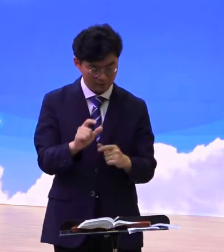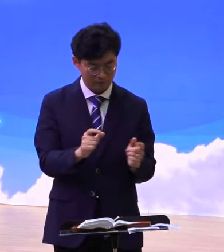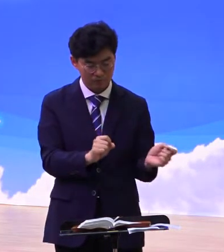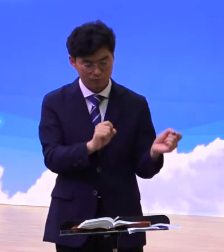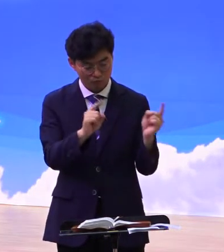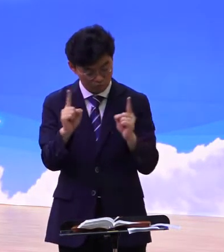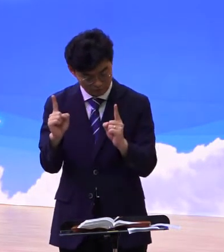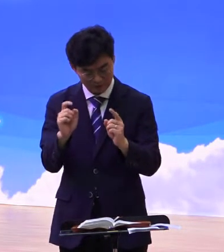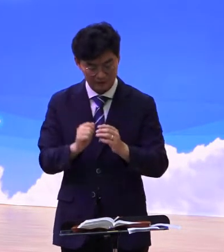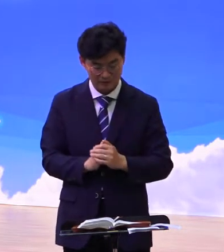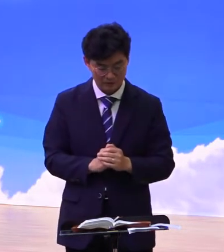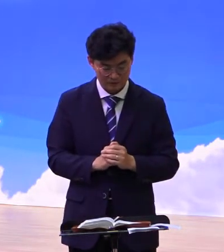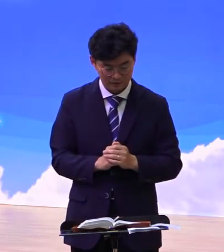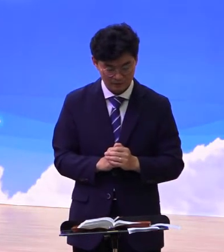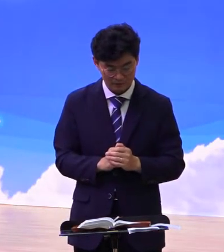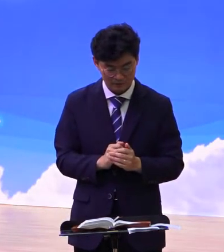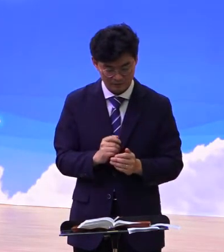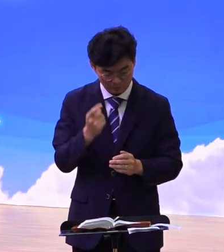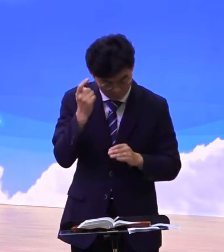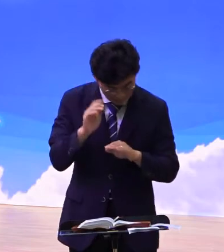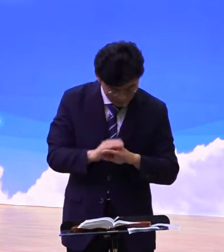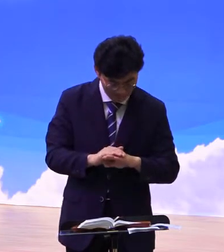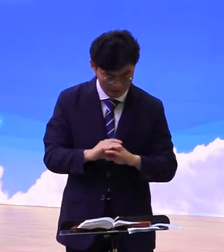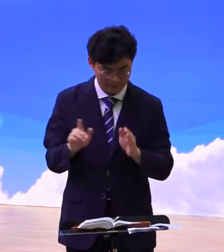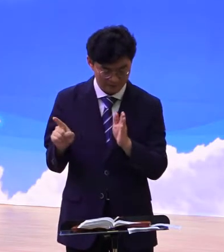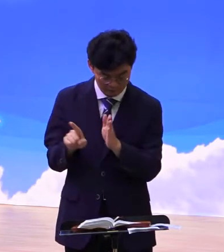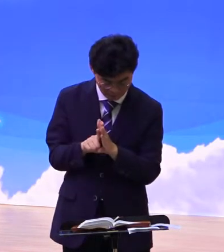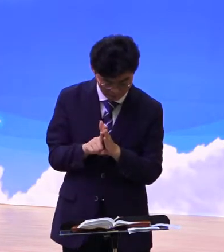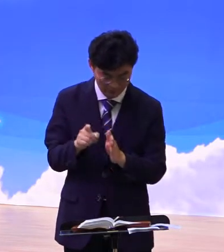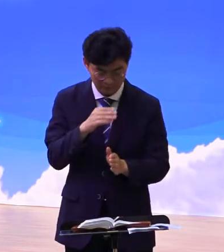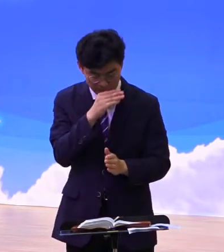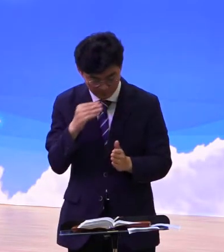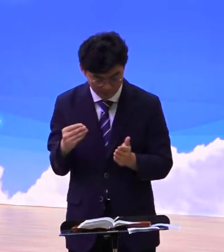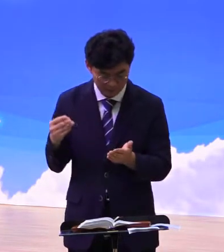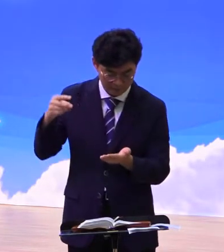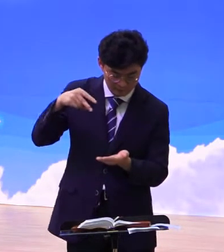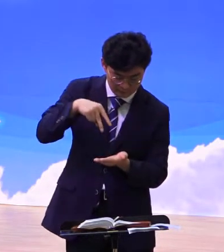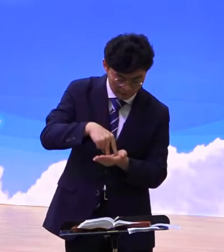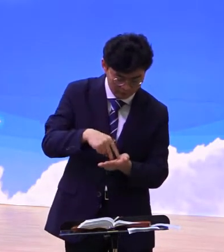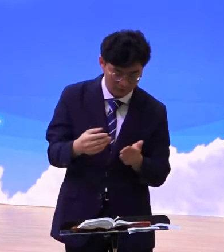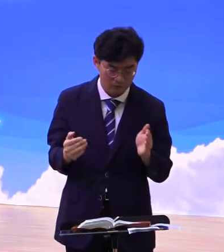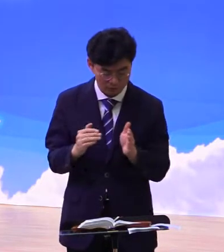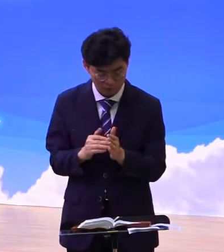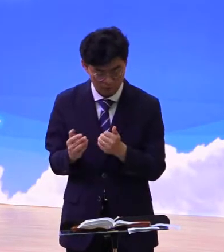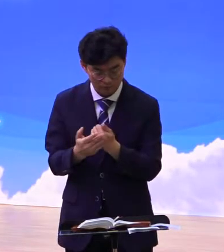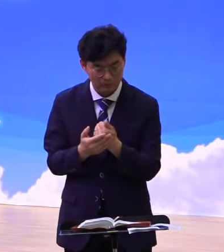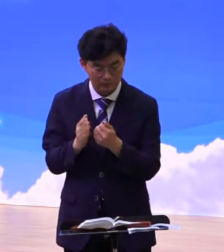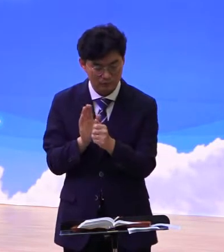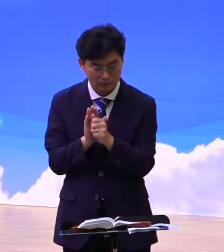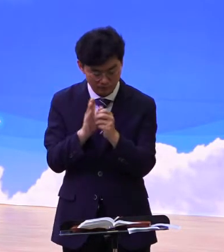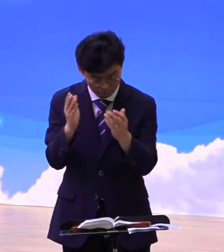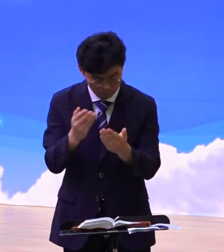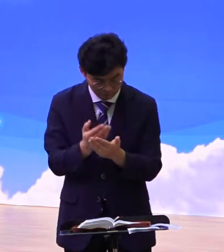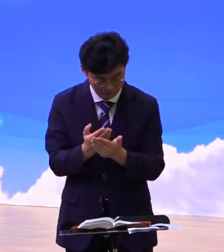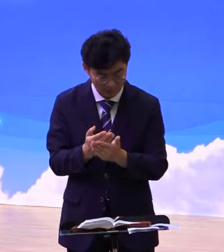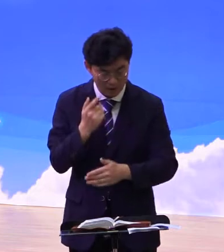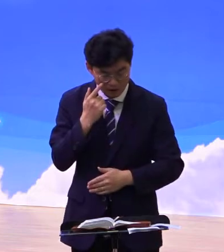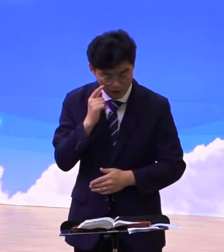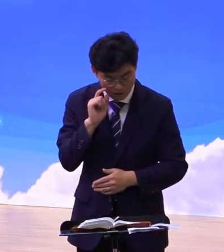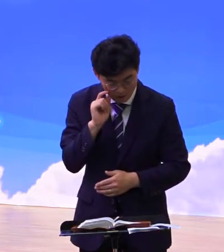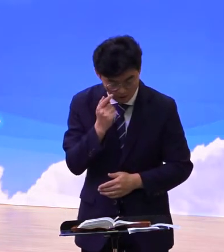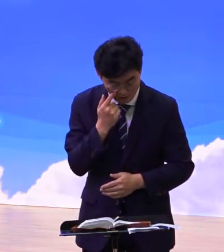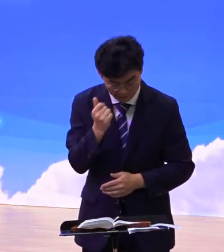지역의 성취와에 앞장설 수 있는 은혜를 허락하여 주시옵소서. 아버지 하나님, 어려운 여건